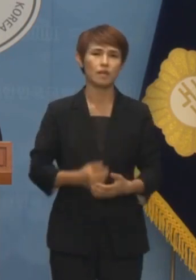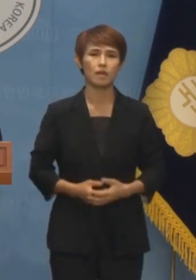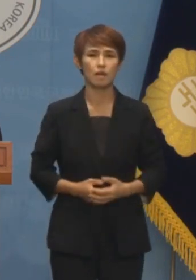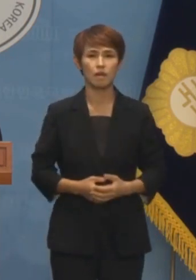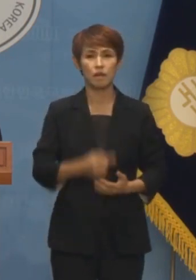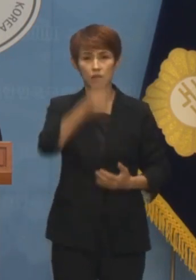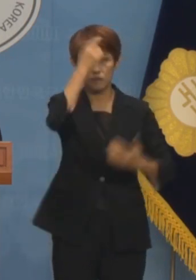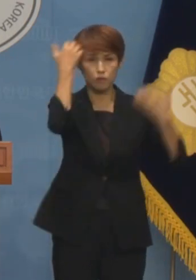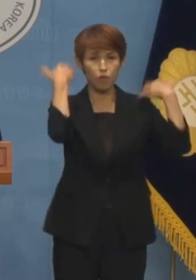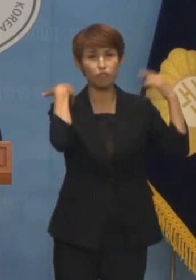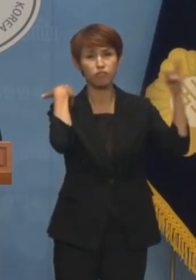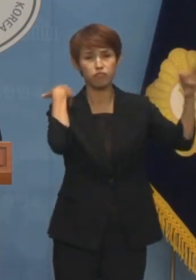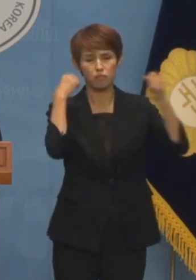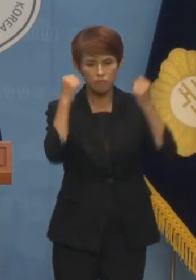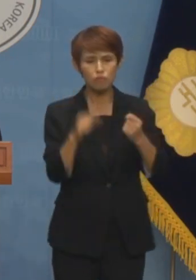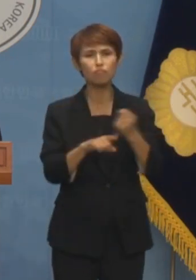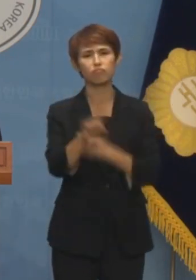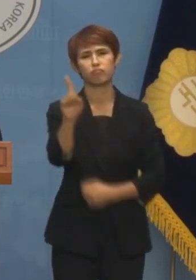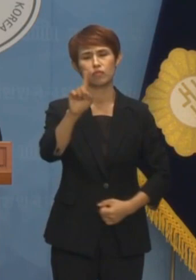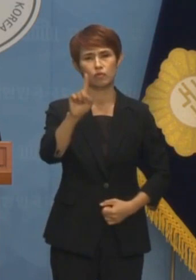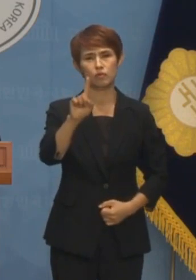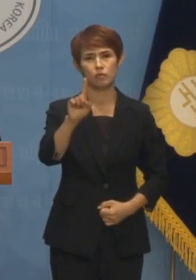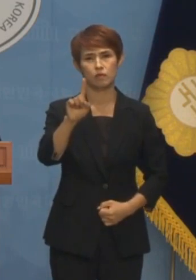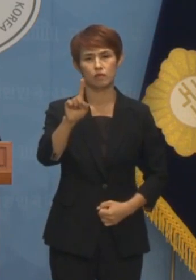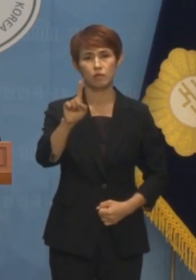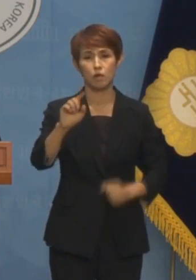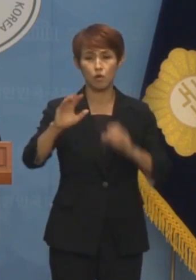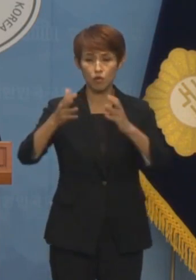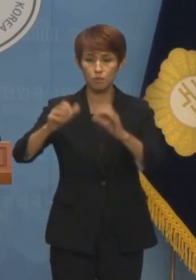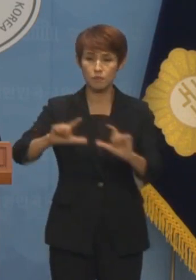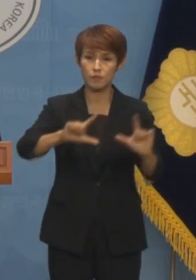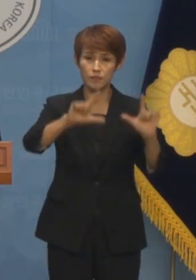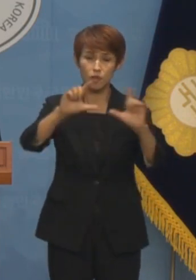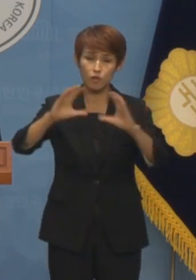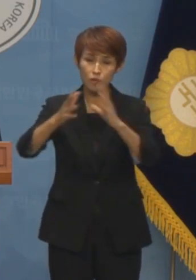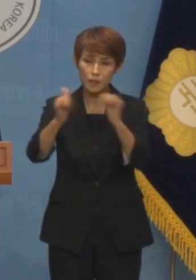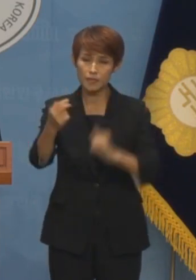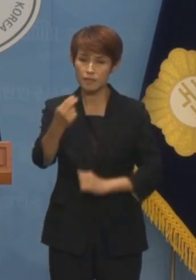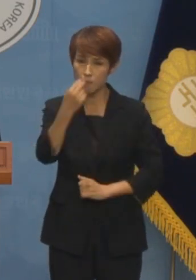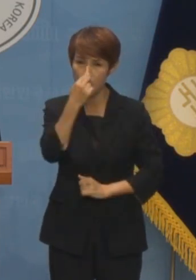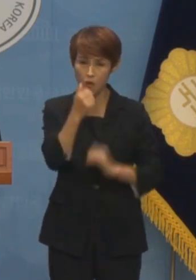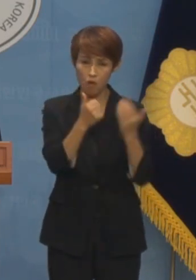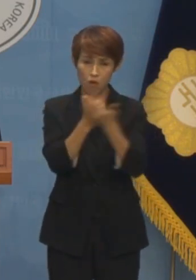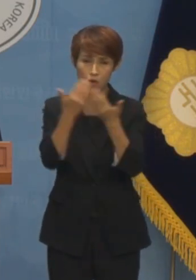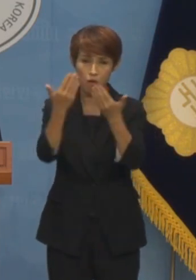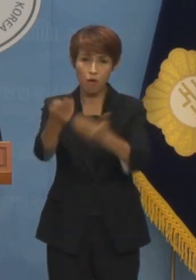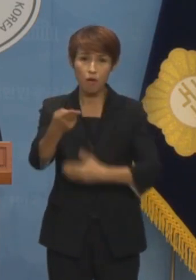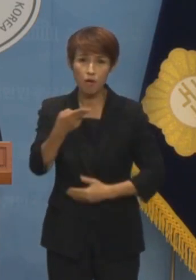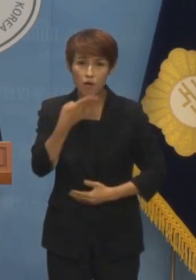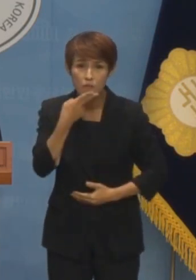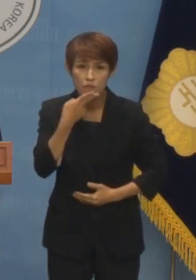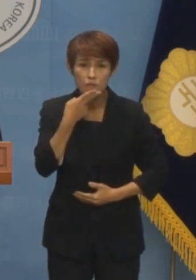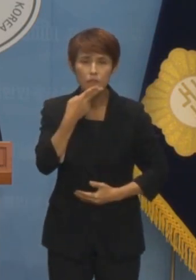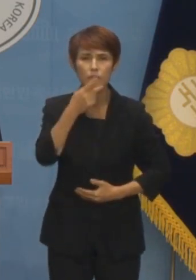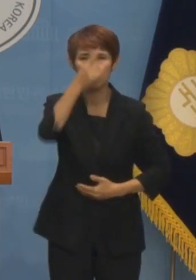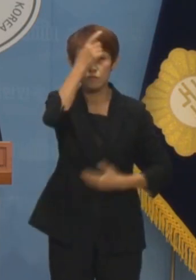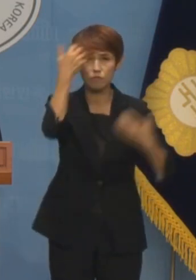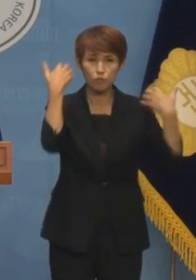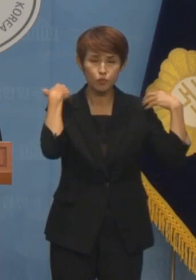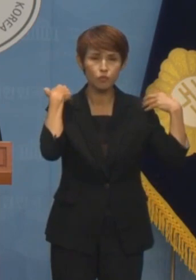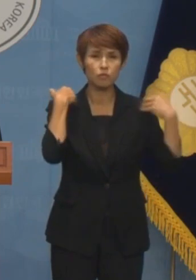국가가 왜 존재합니까? 국민의 생명을 지켜주지 않는 국가와